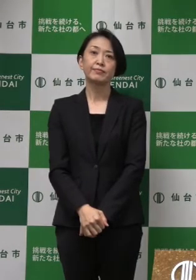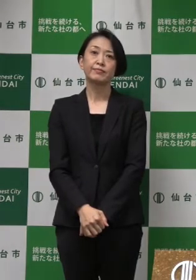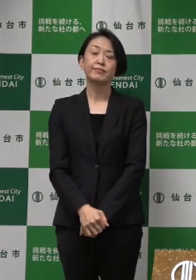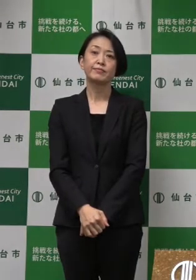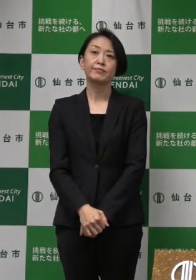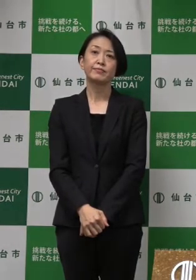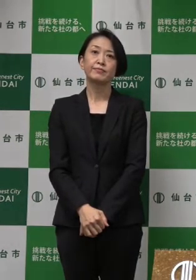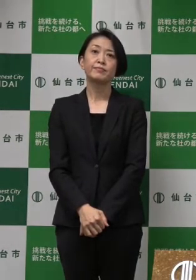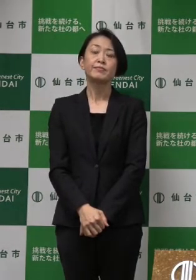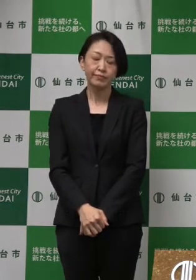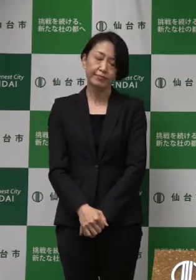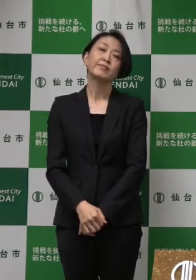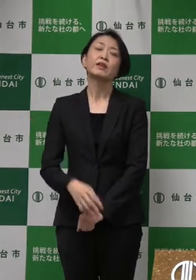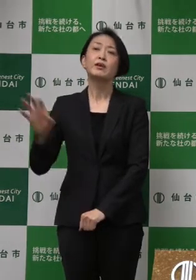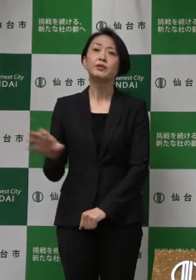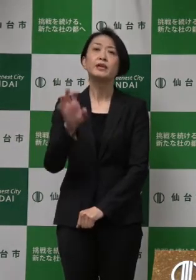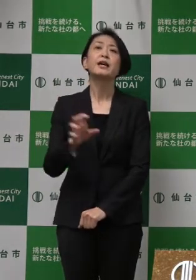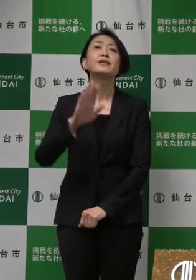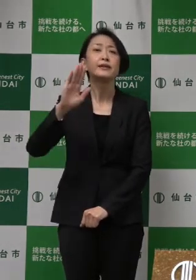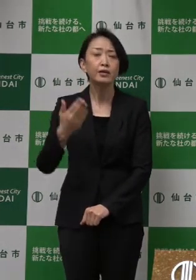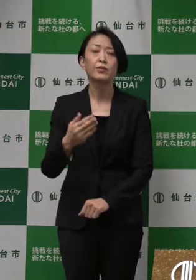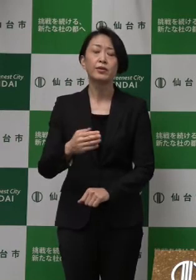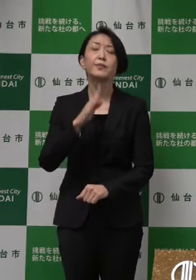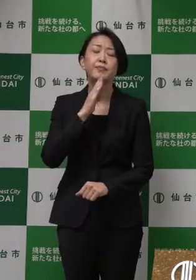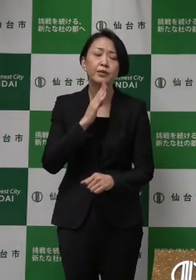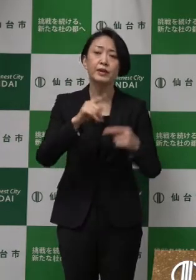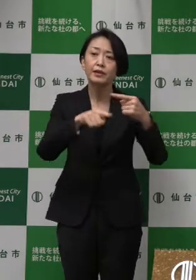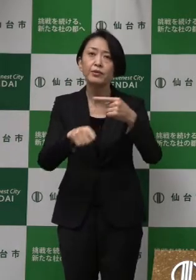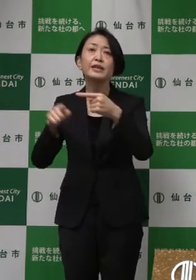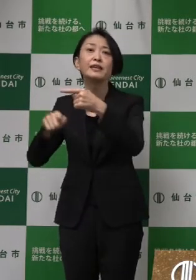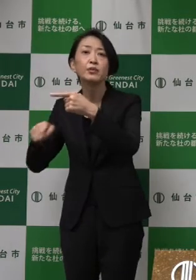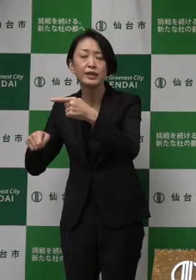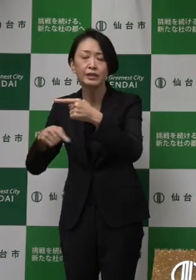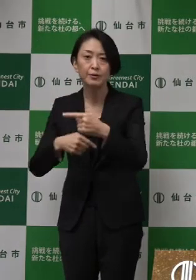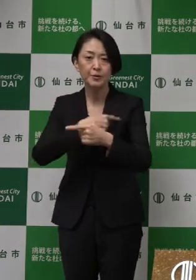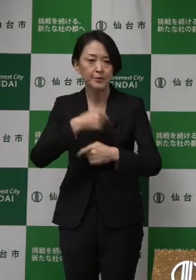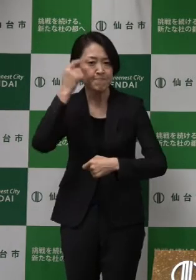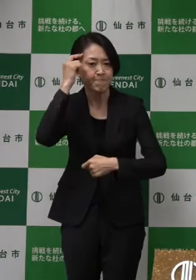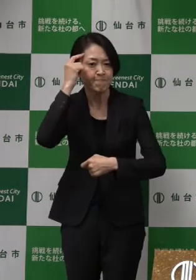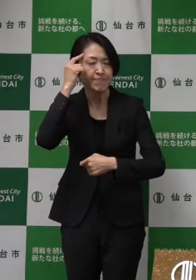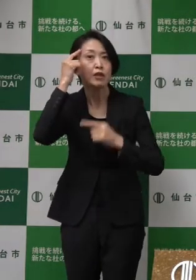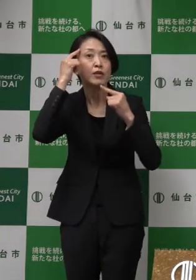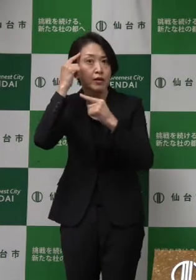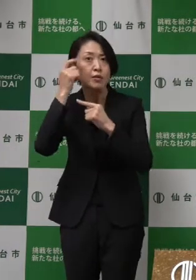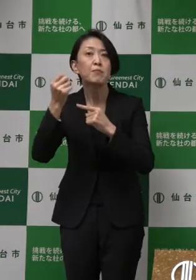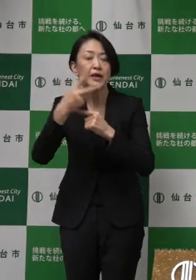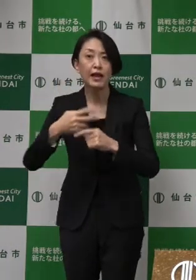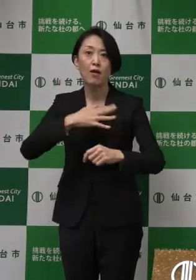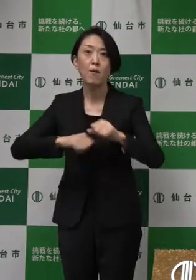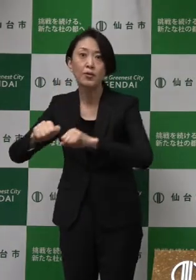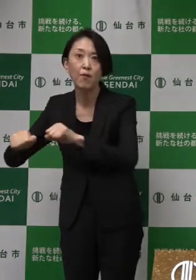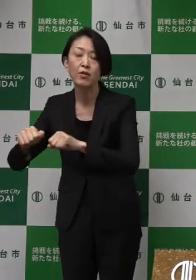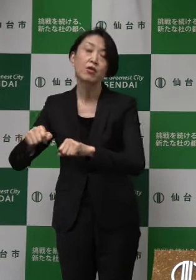繰り返し申し上げておりますけれども、お一人お一人のこれらの心構えと行動はご自身を守るだけでなく、医